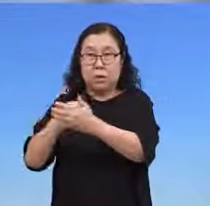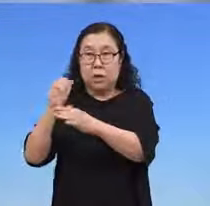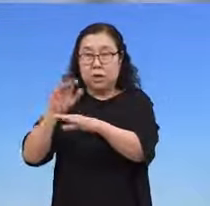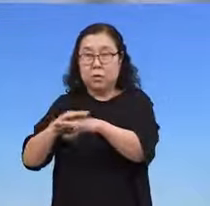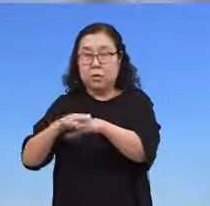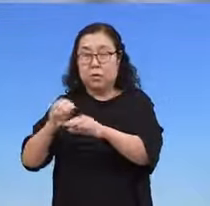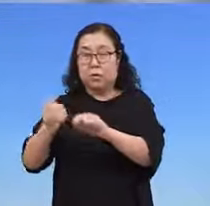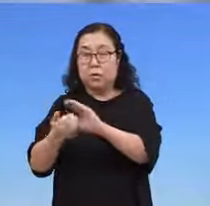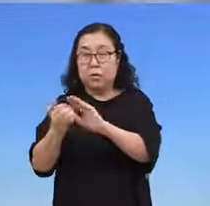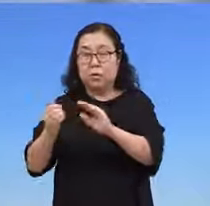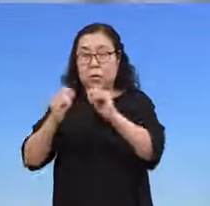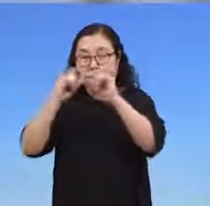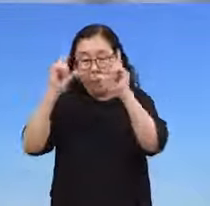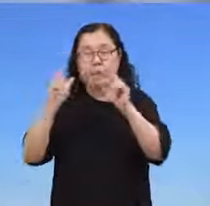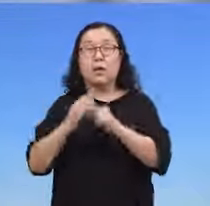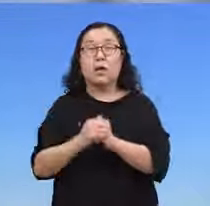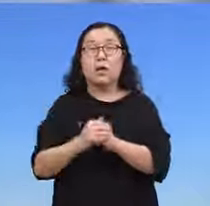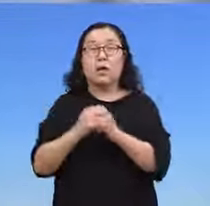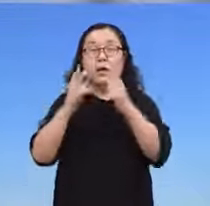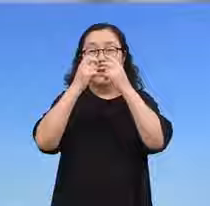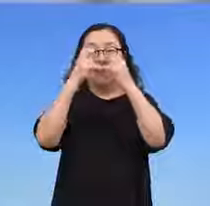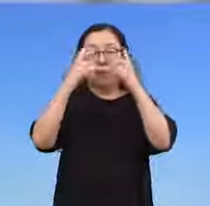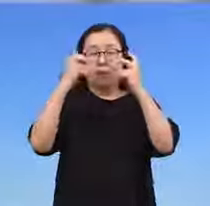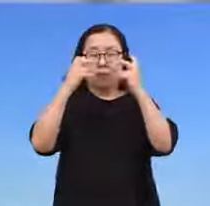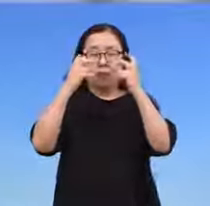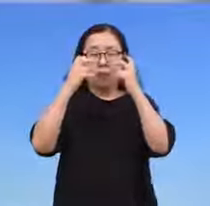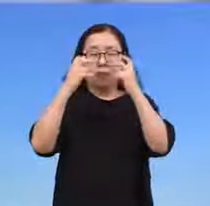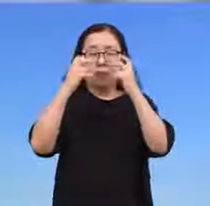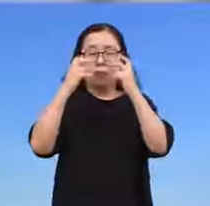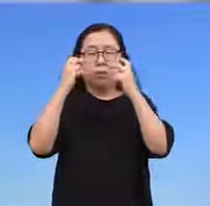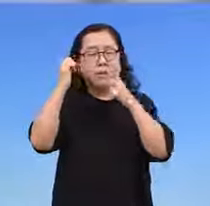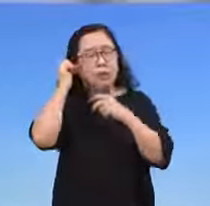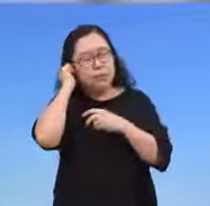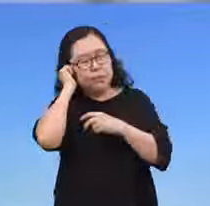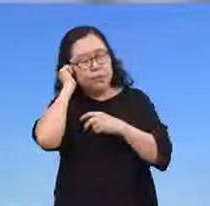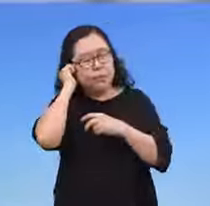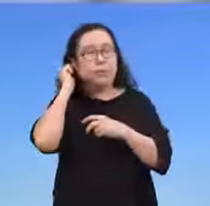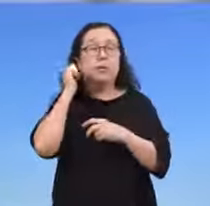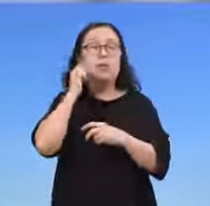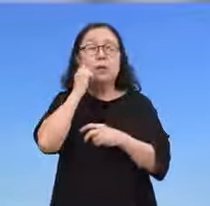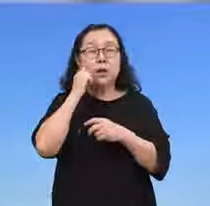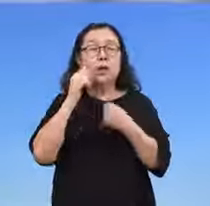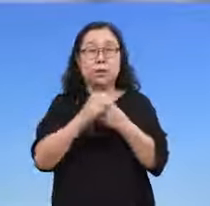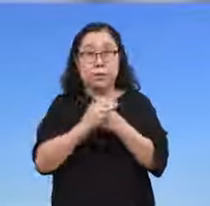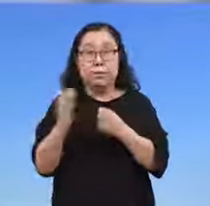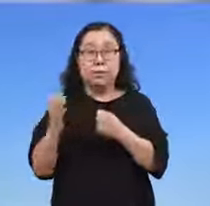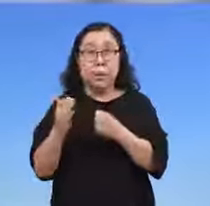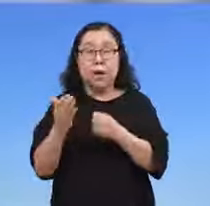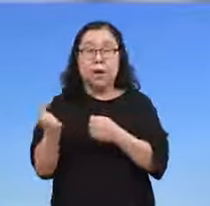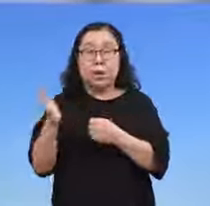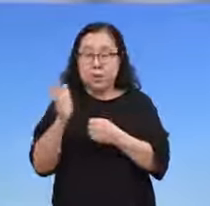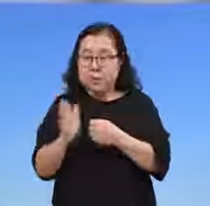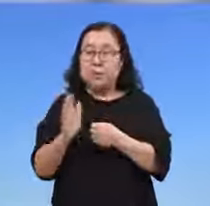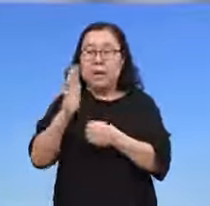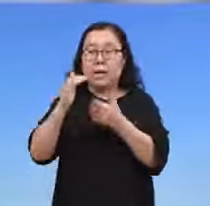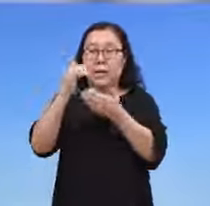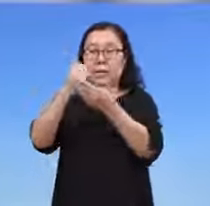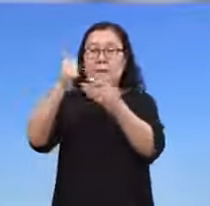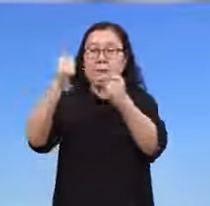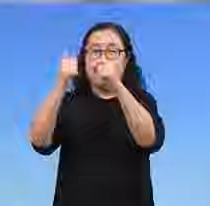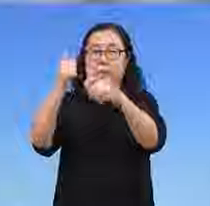못 잔다는 소리거든요. 이게 저를 참 불편하게 하지만, 그러나 저는 하나님 앞에서 이게 옳다고 생각을